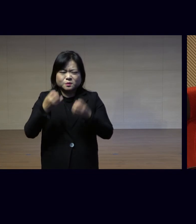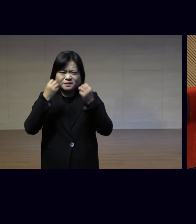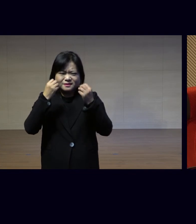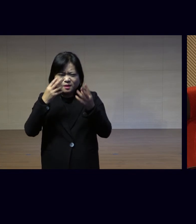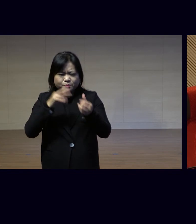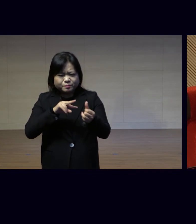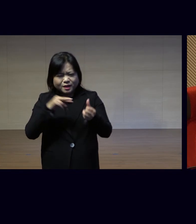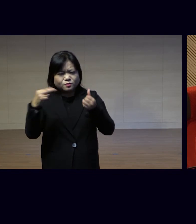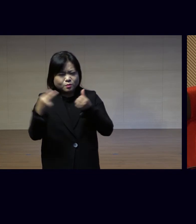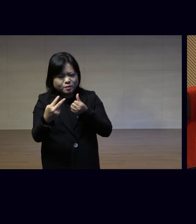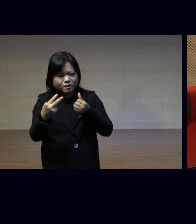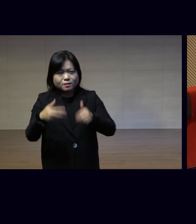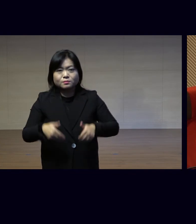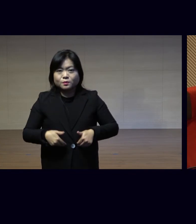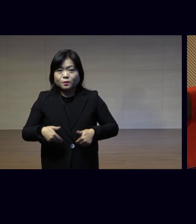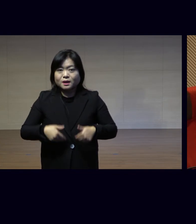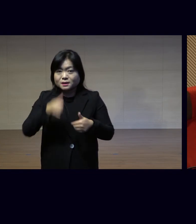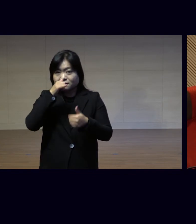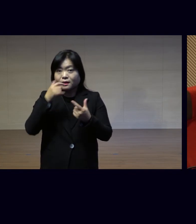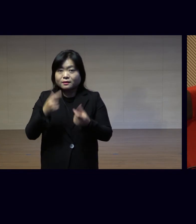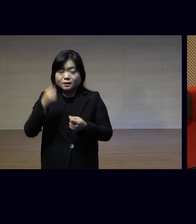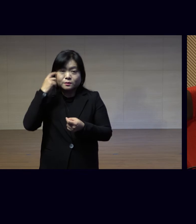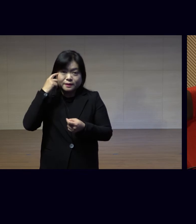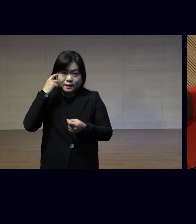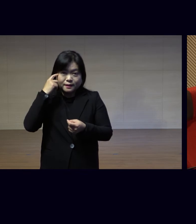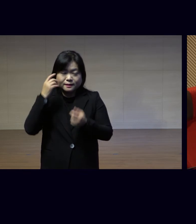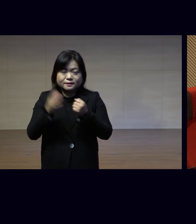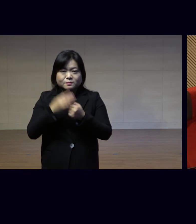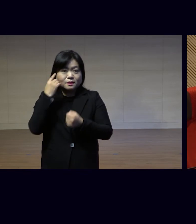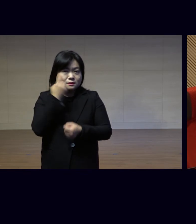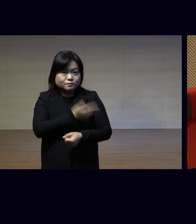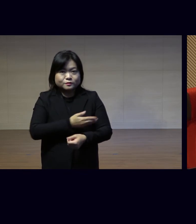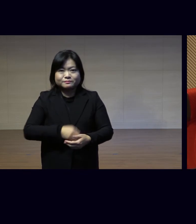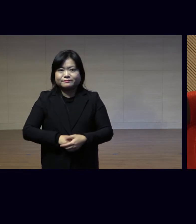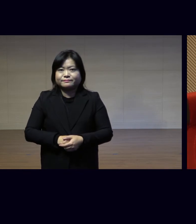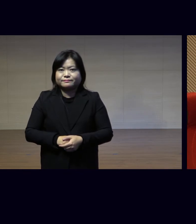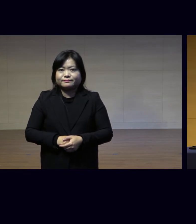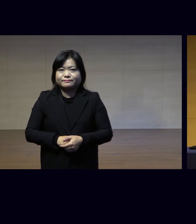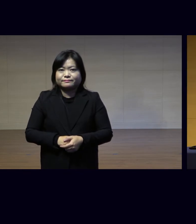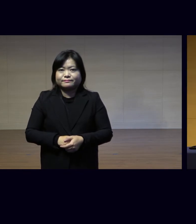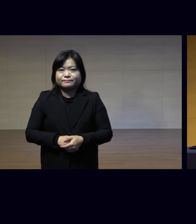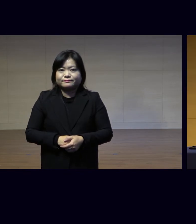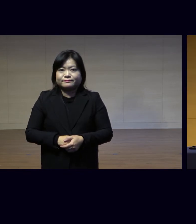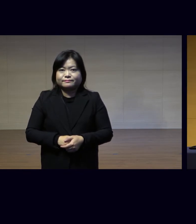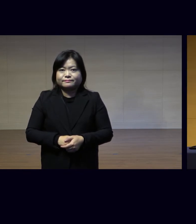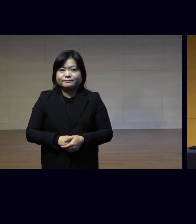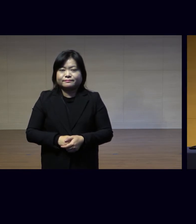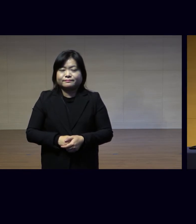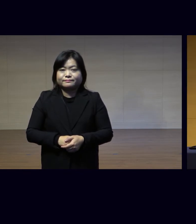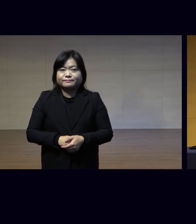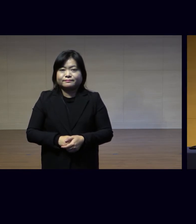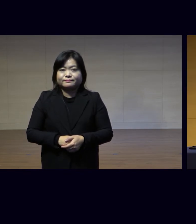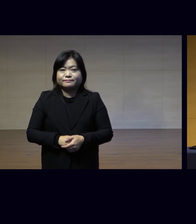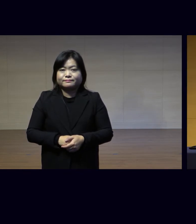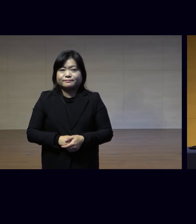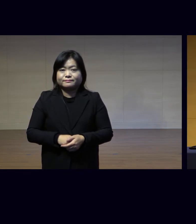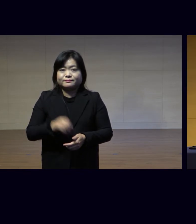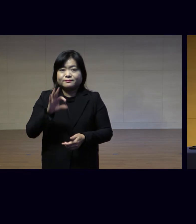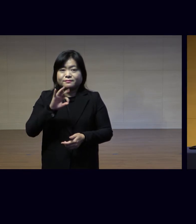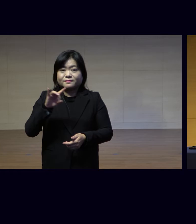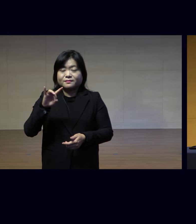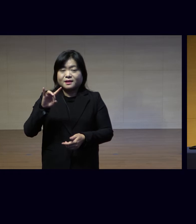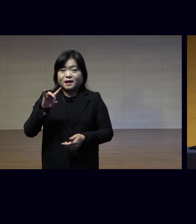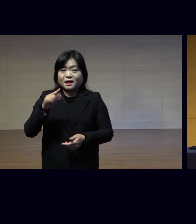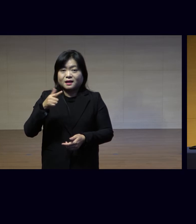있지는 않을까, 현대적 의미에서 그런 생각이 들어서 제가 한번 질문을 드려봅니다. 네, 아니에르노가 이번에